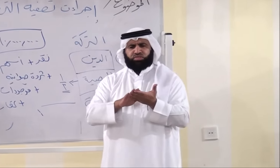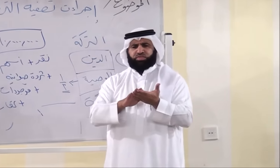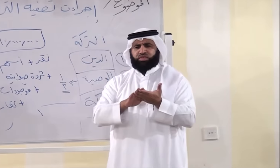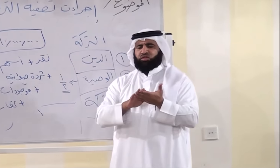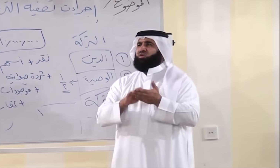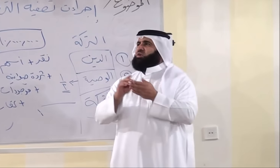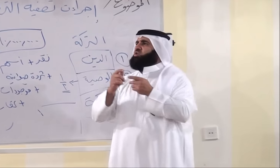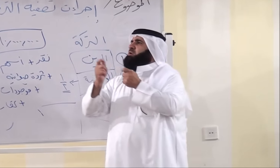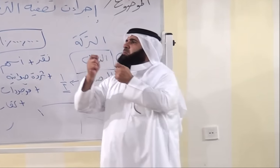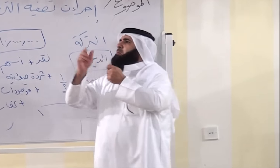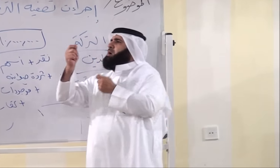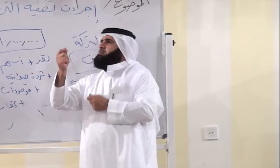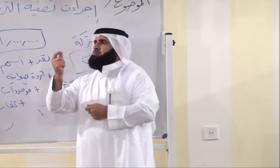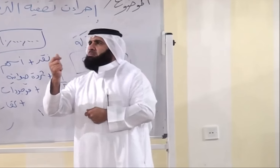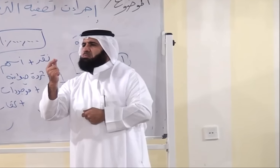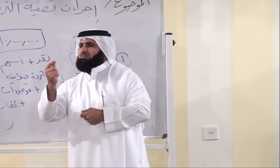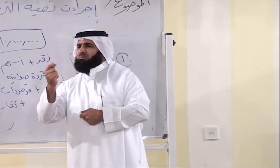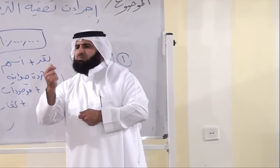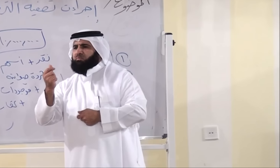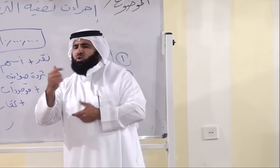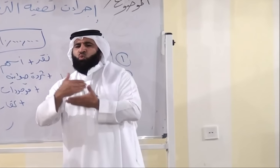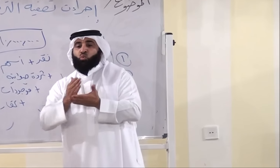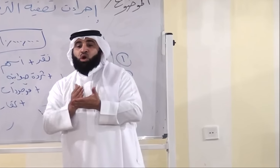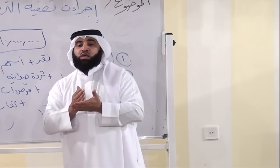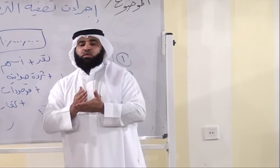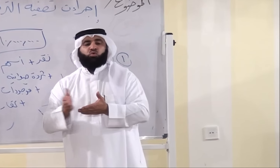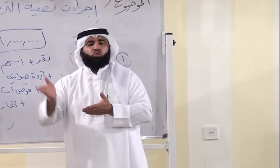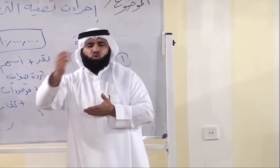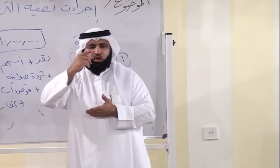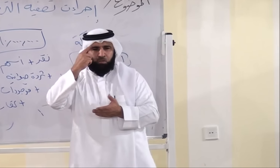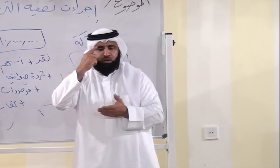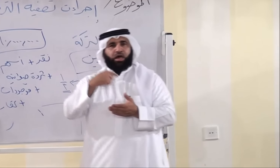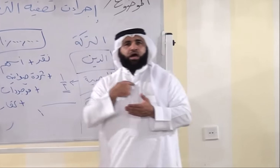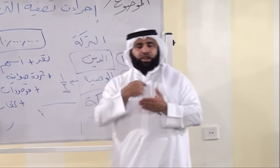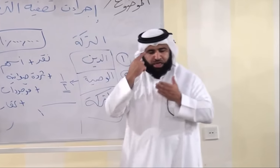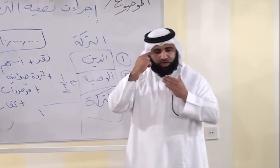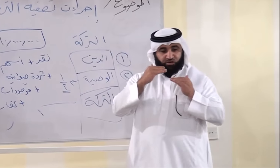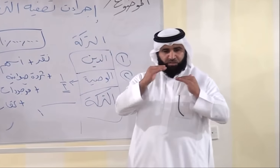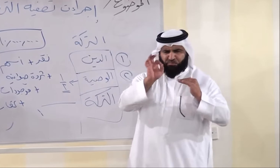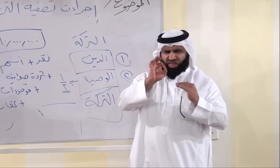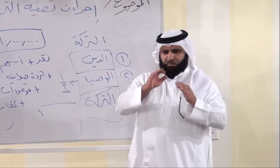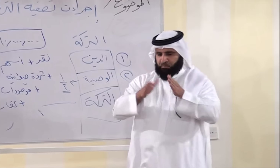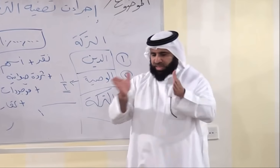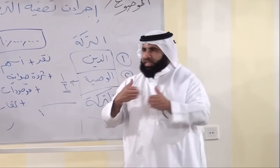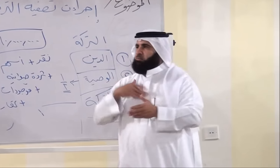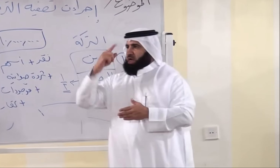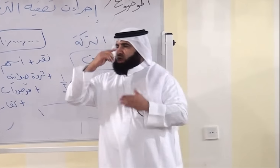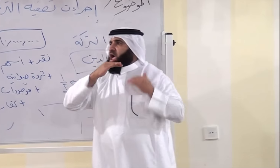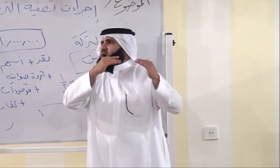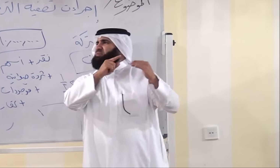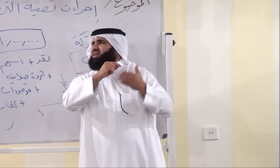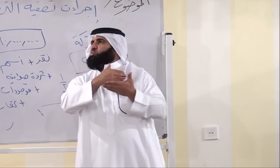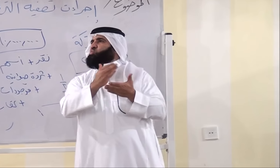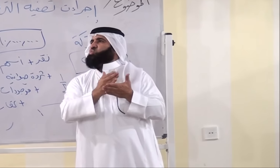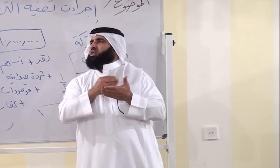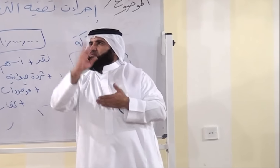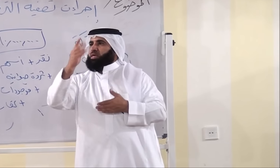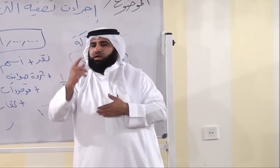تعرف السوق ويقول قال مال الورثة دائما ينقص في قيمتها ناقص